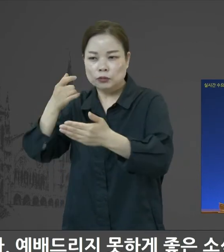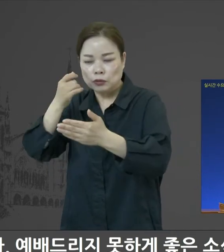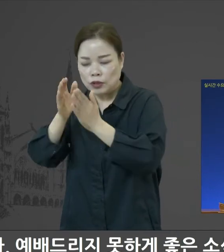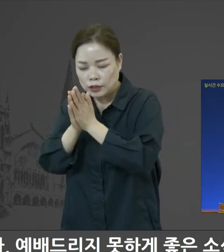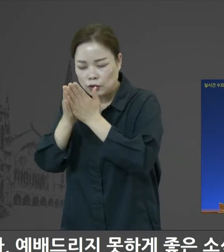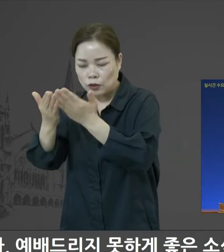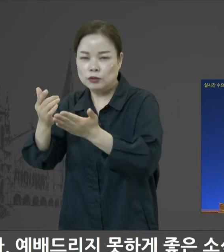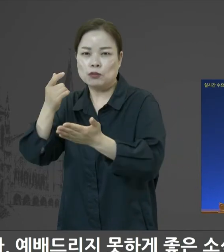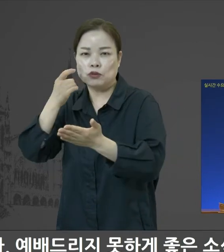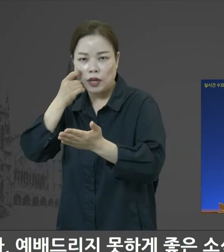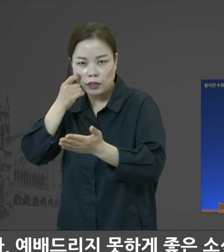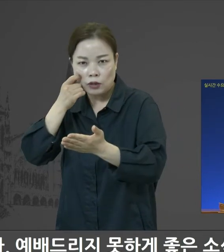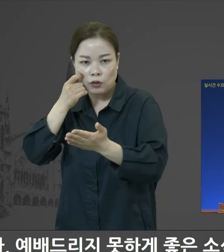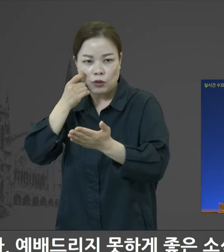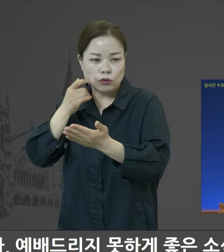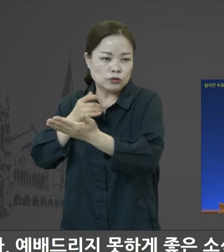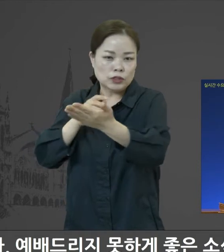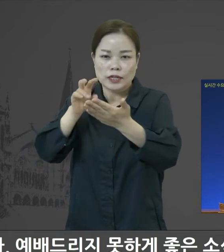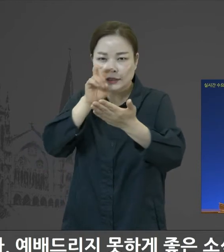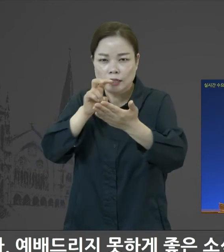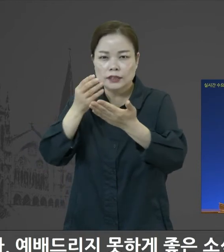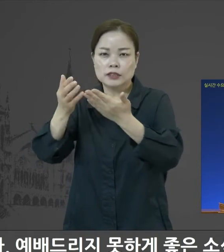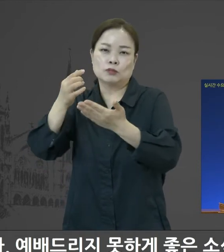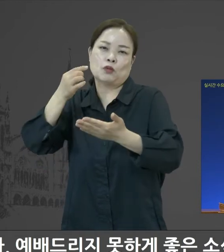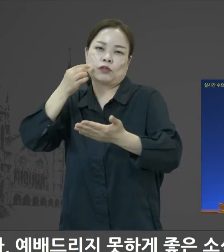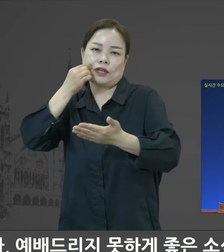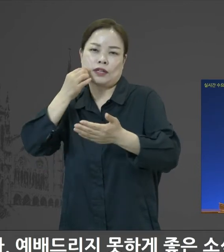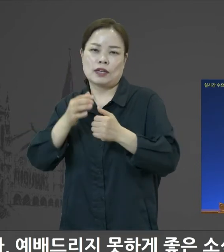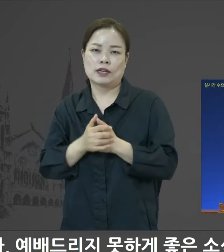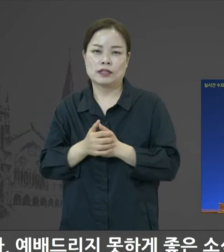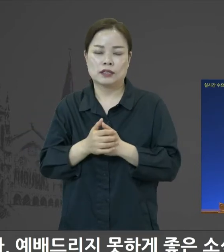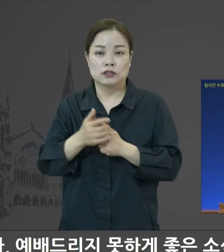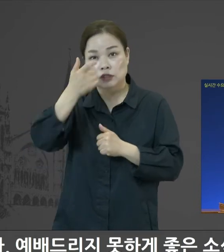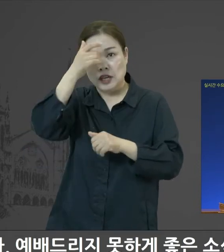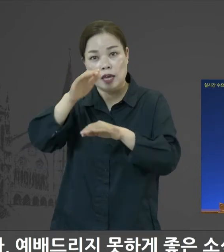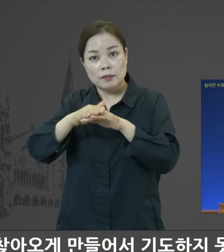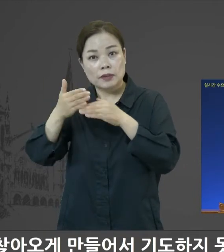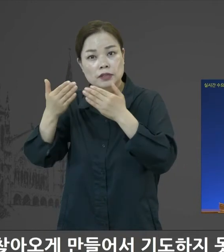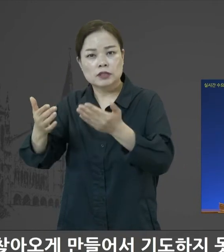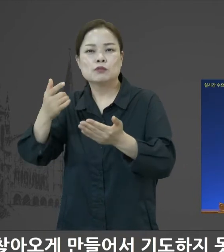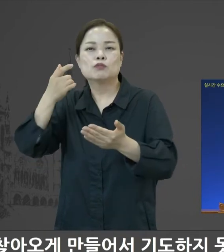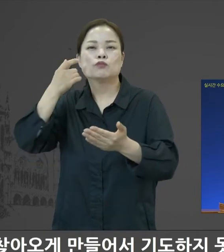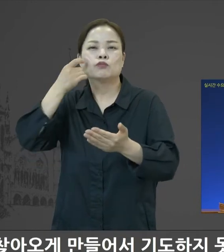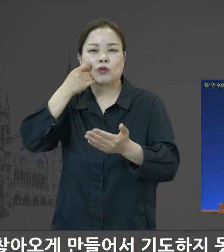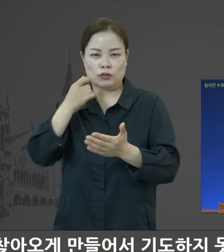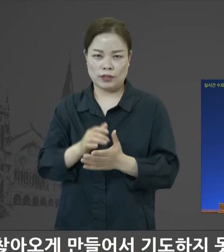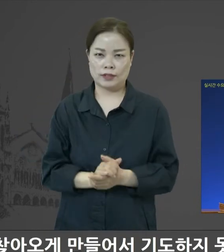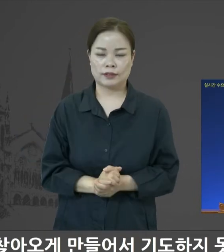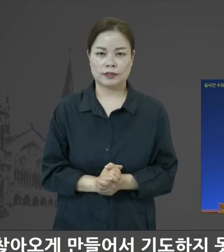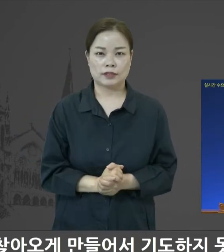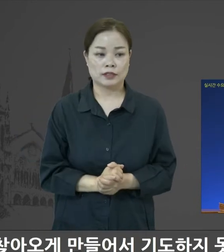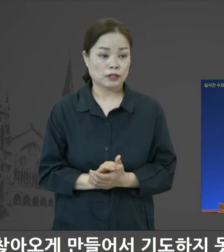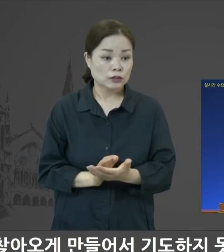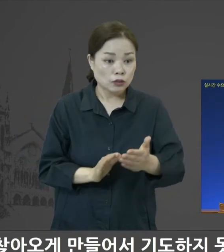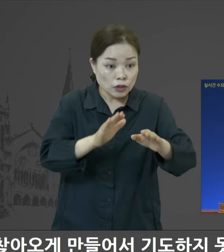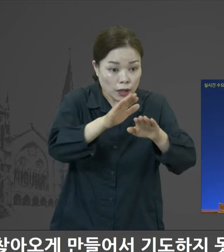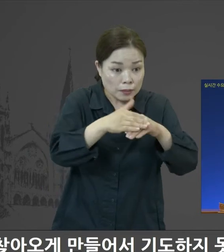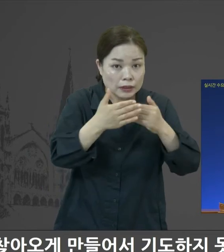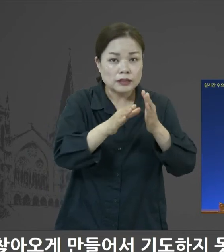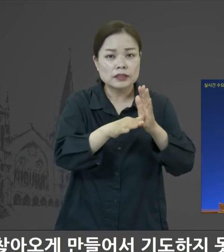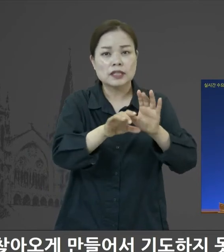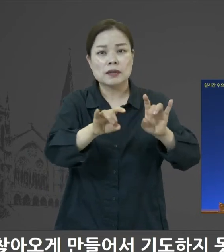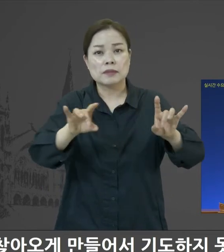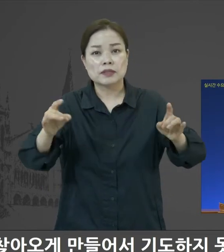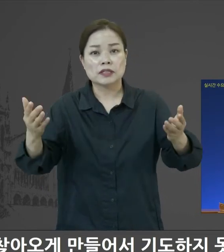만들고, 우리가 찬양하지 못하게 만들고, 우리가 예배하지 못하게 만드는 겁니다. 여러분이 예배를 드릴 때마다